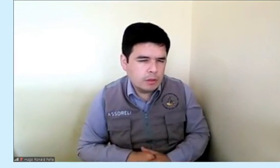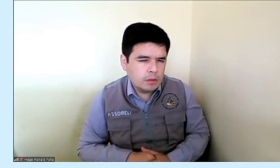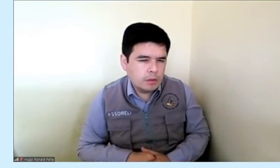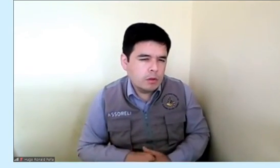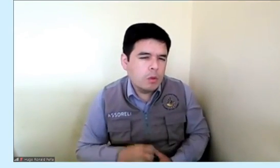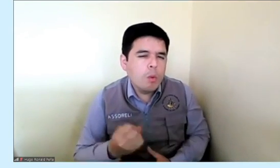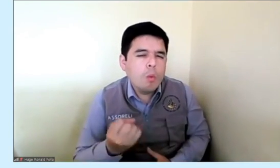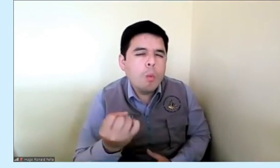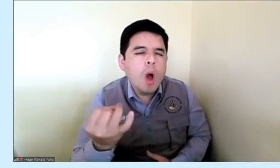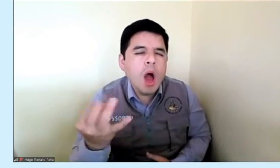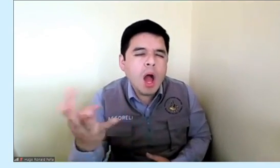Por ejemplo,